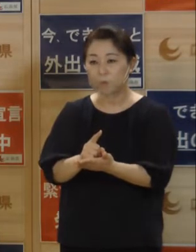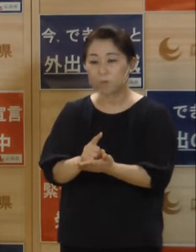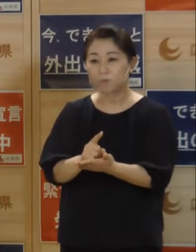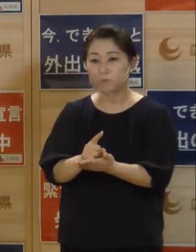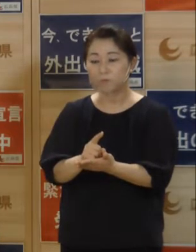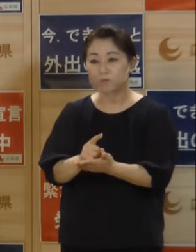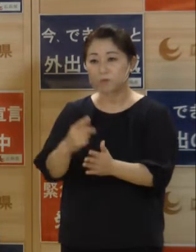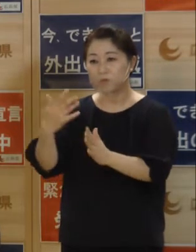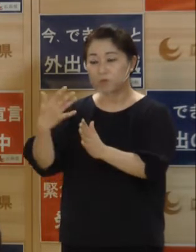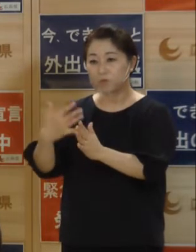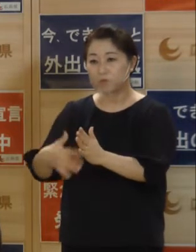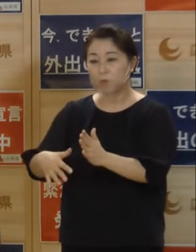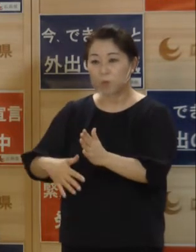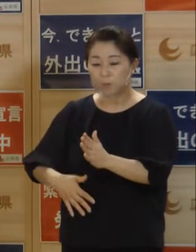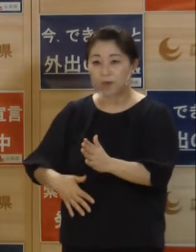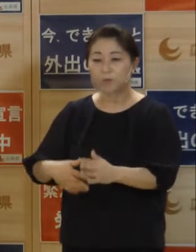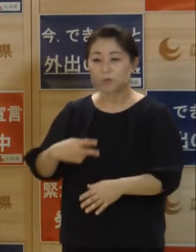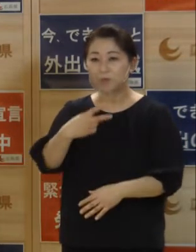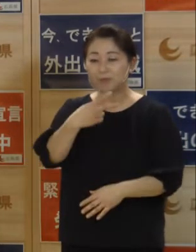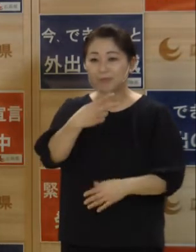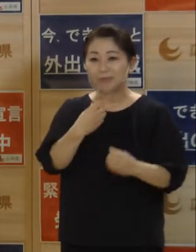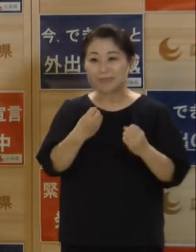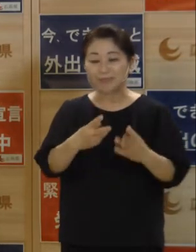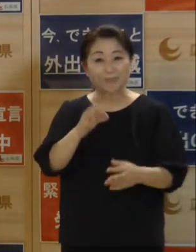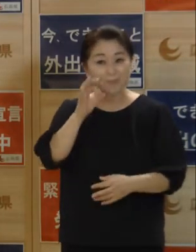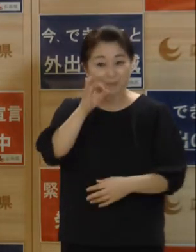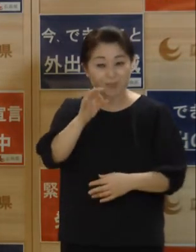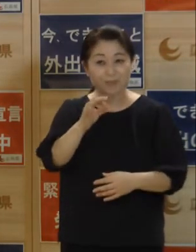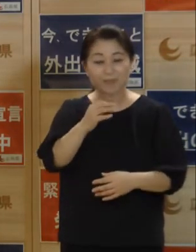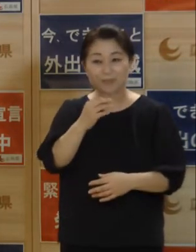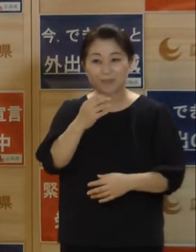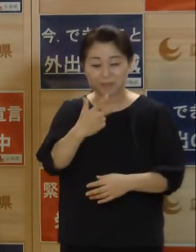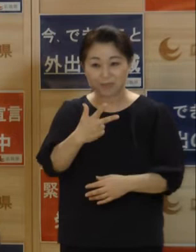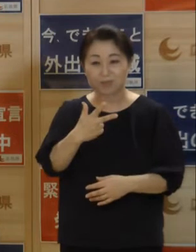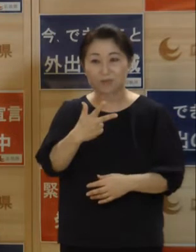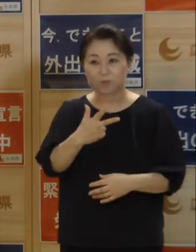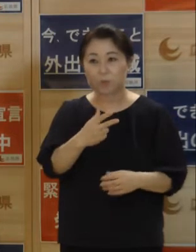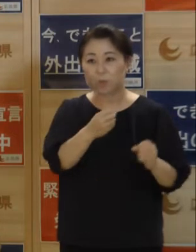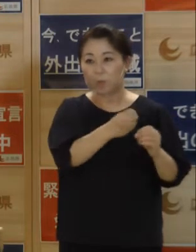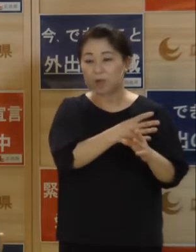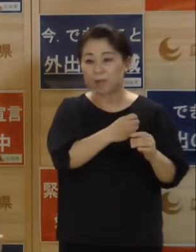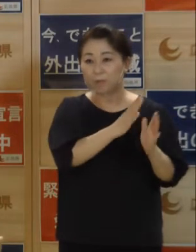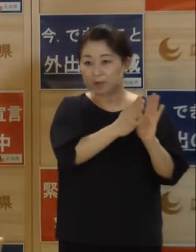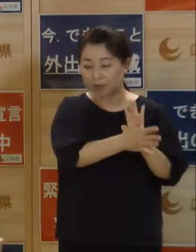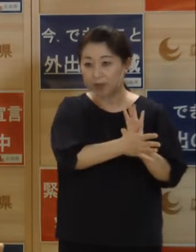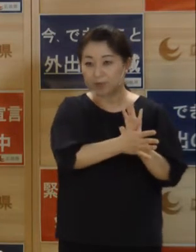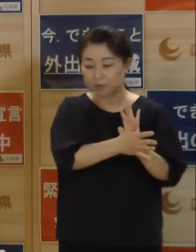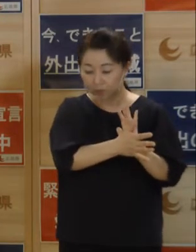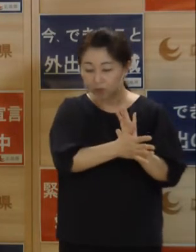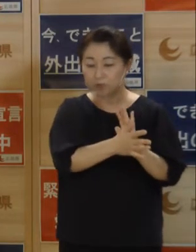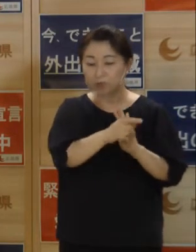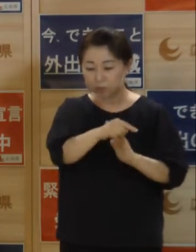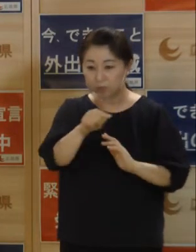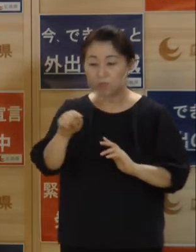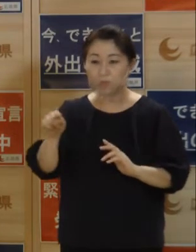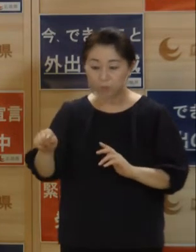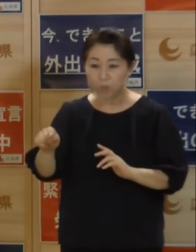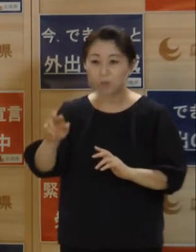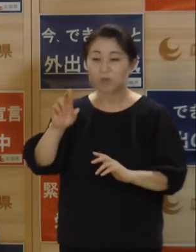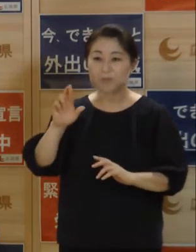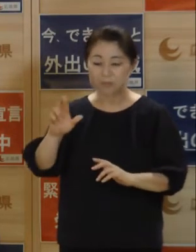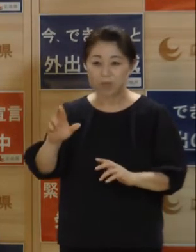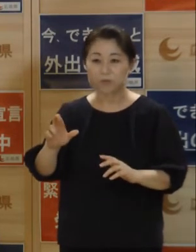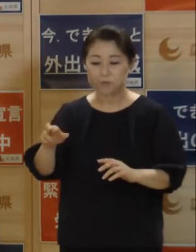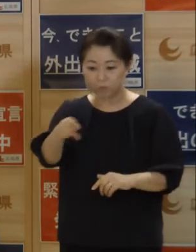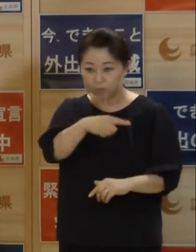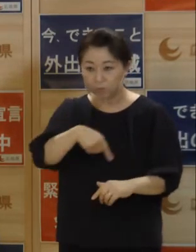庄原市と新見市ですかね、それから岡山県、と、まあ、JR とこちらの話をしたいという